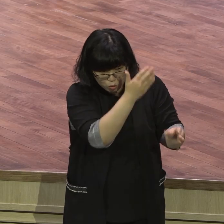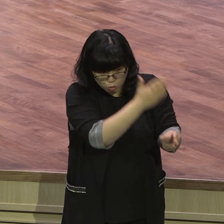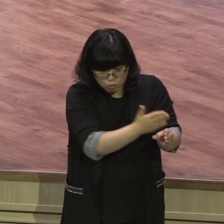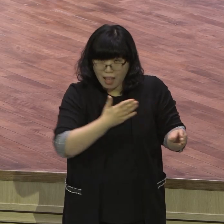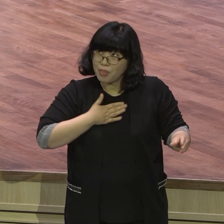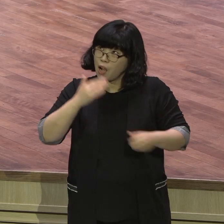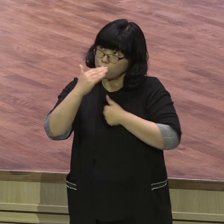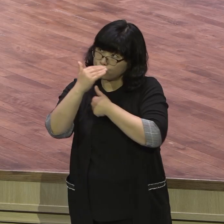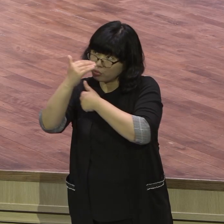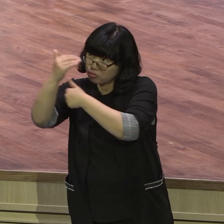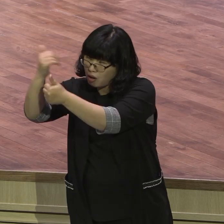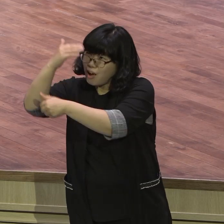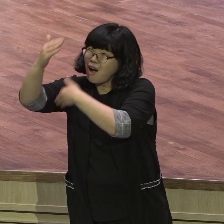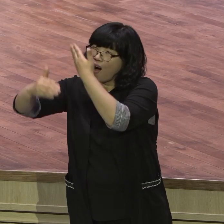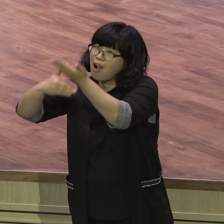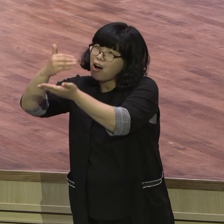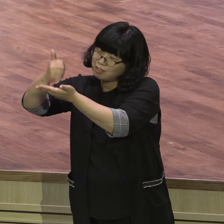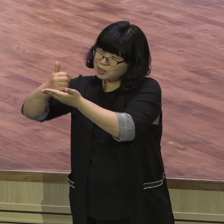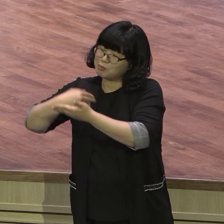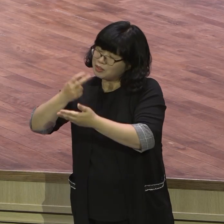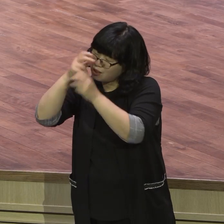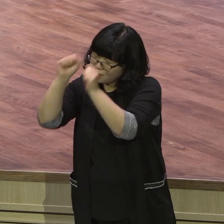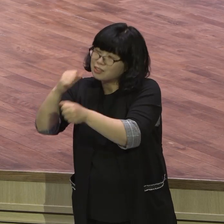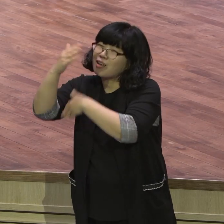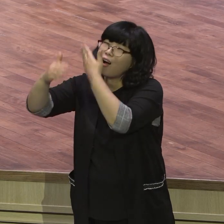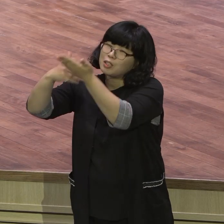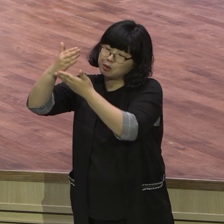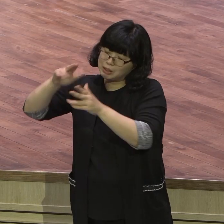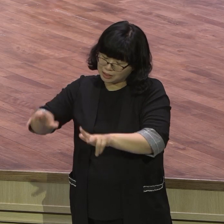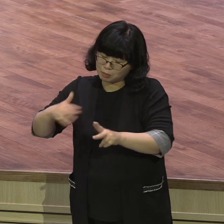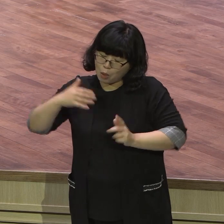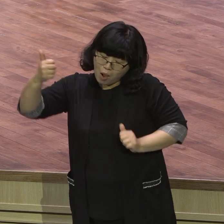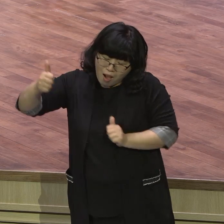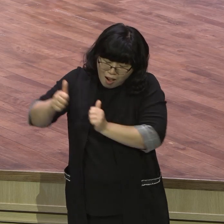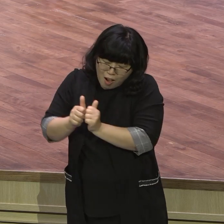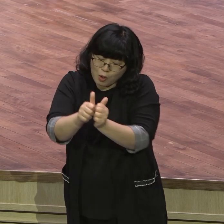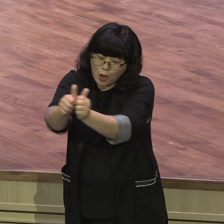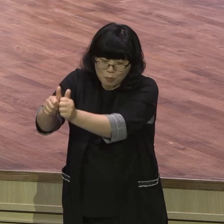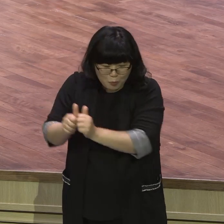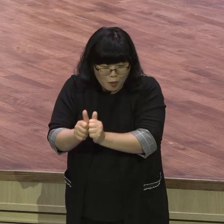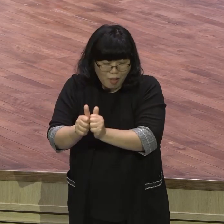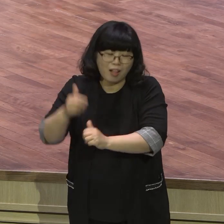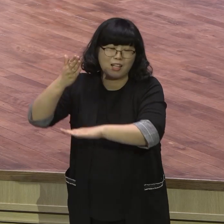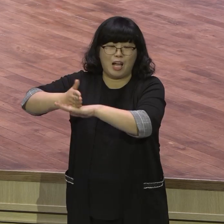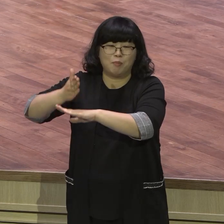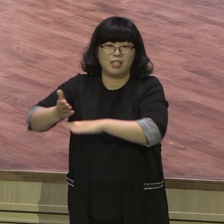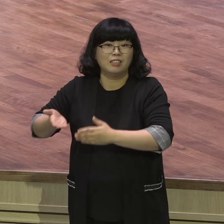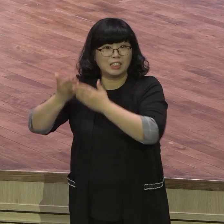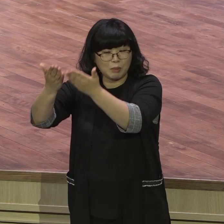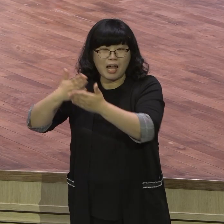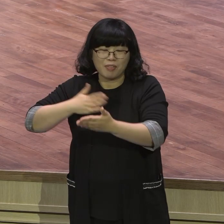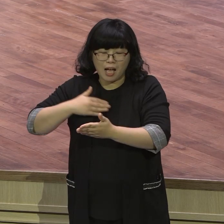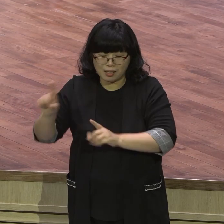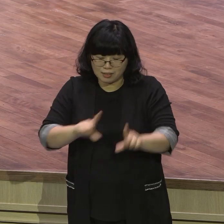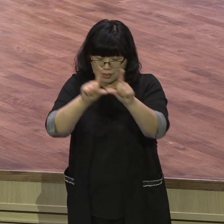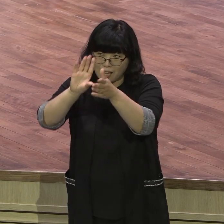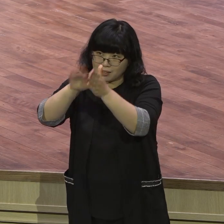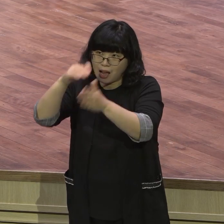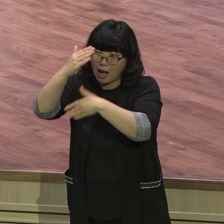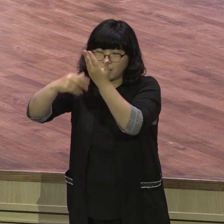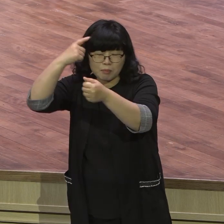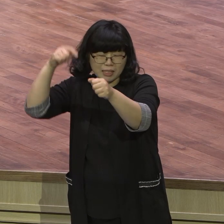살아계신 하나님을 예배하게 하여 조사오니 나를 향하신 놀라운 계기를 삶 속에서 발견되게 하여 조업시고 참으로 체험되게